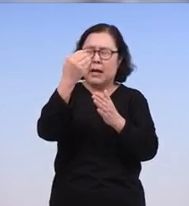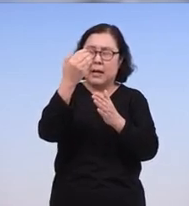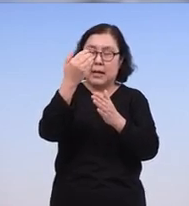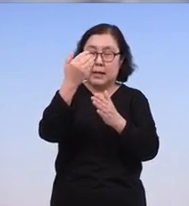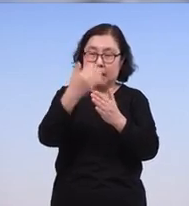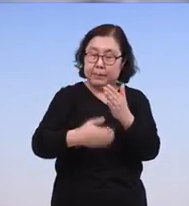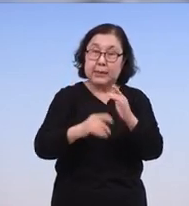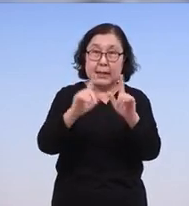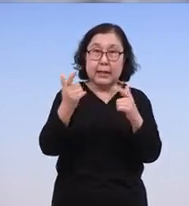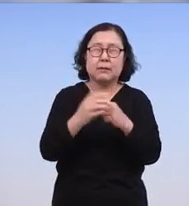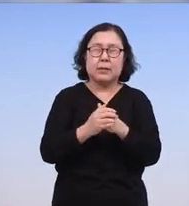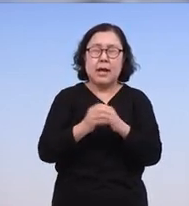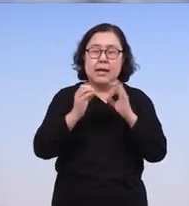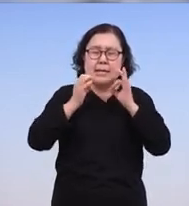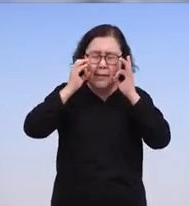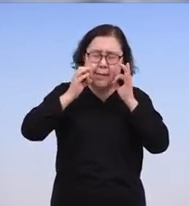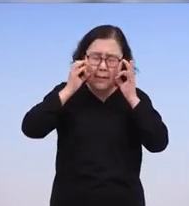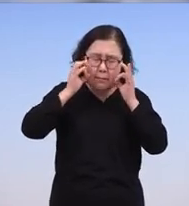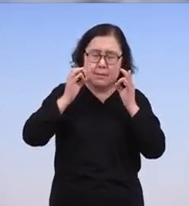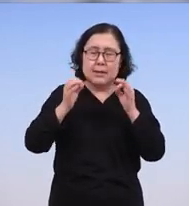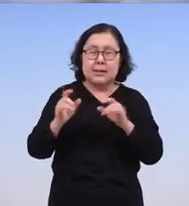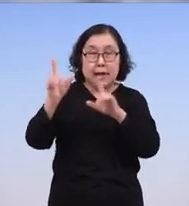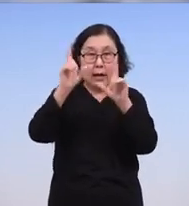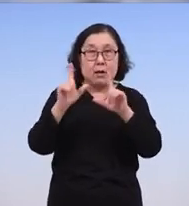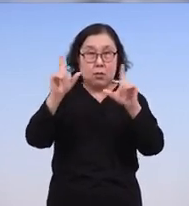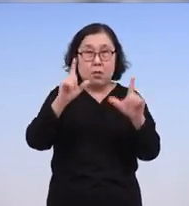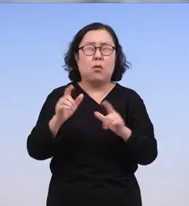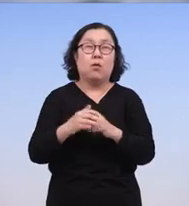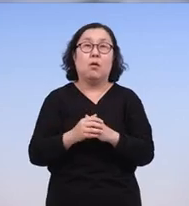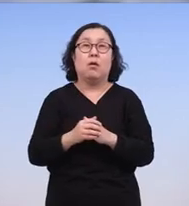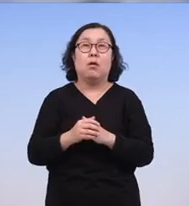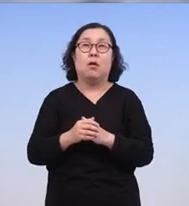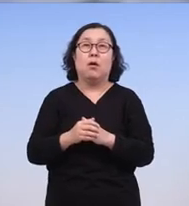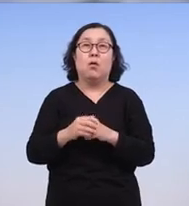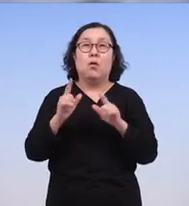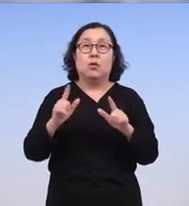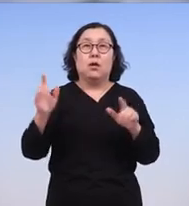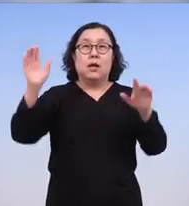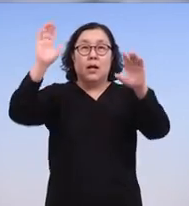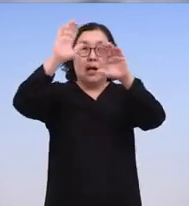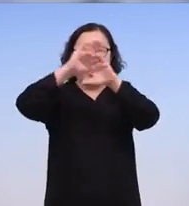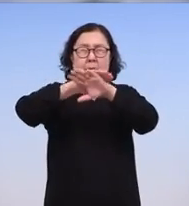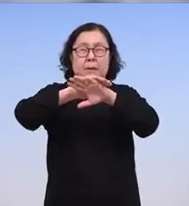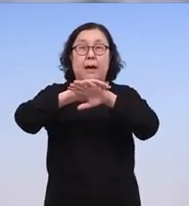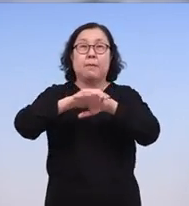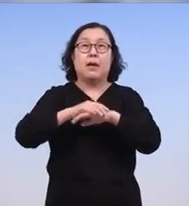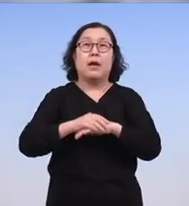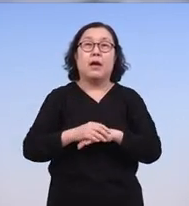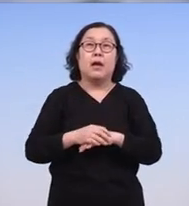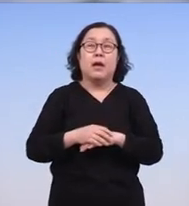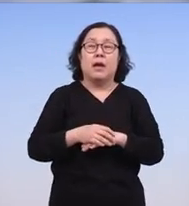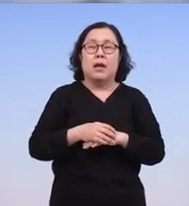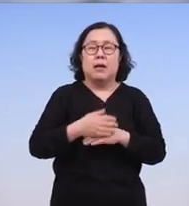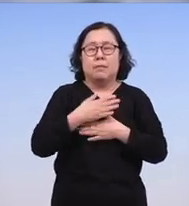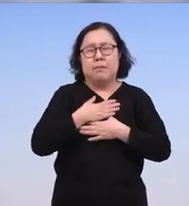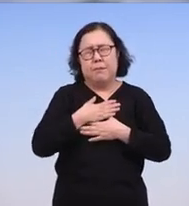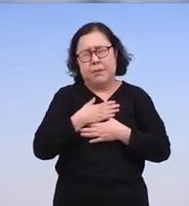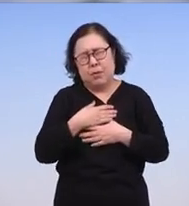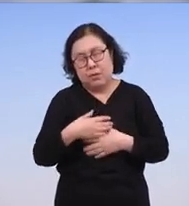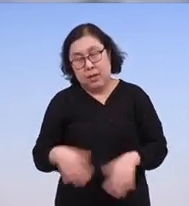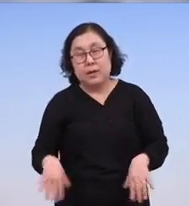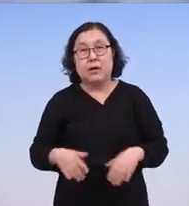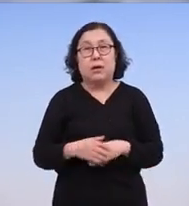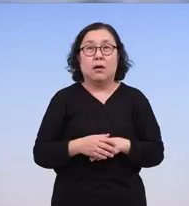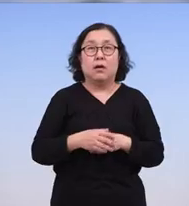남았습니다. 최선을 다해 살아가면서 오늘 하루 너무 피곤해 지쳐 언제 잠들었는지